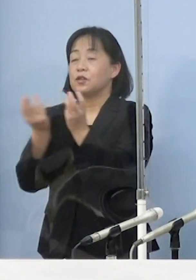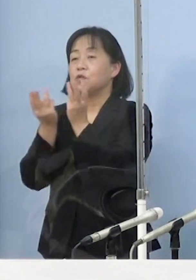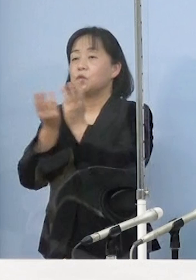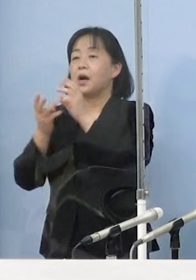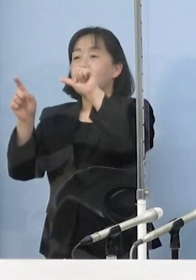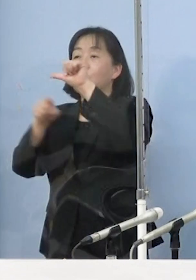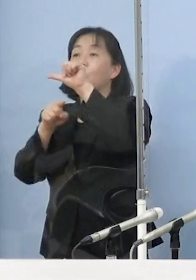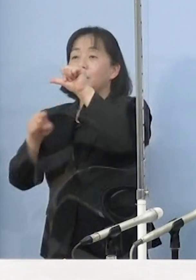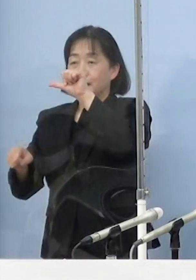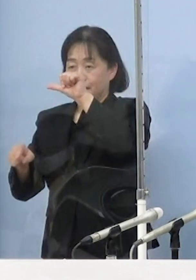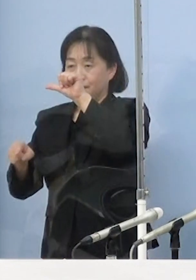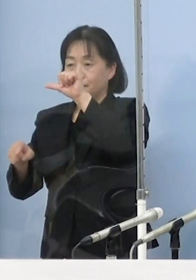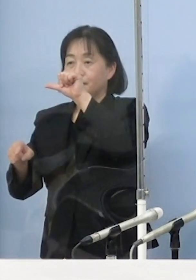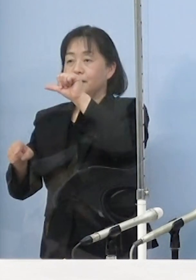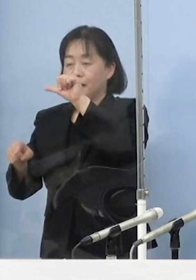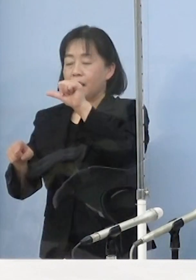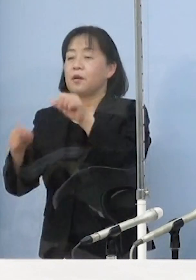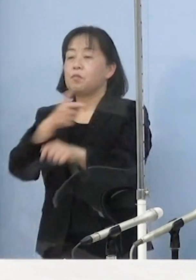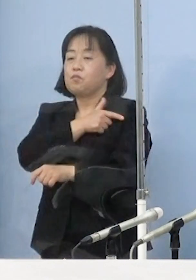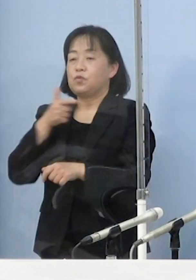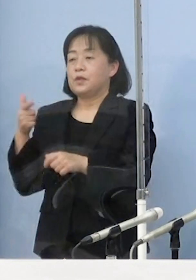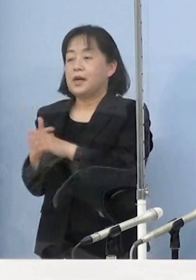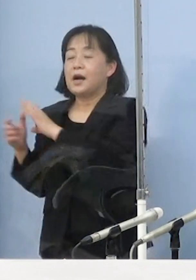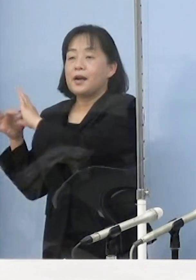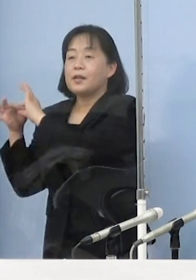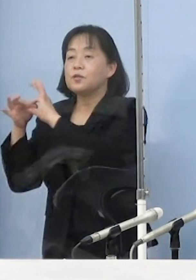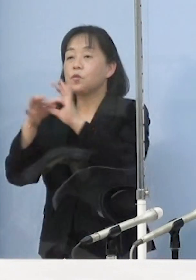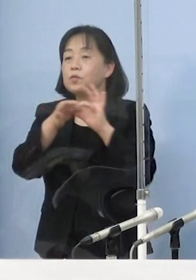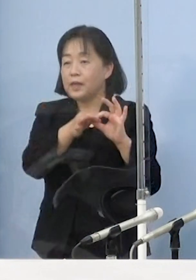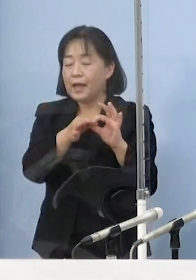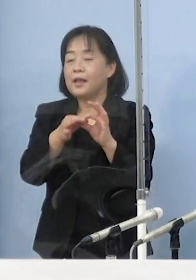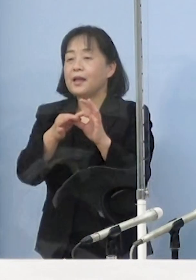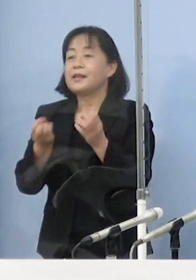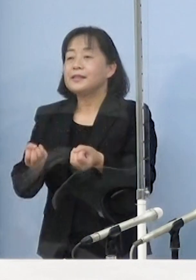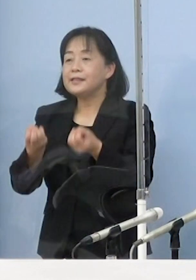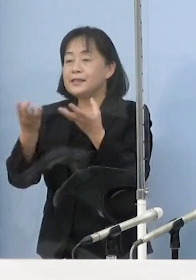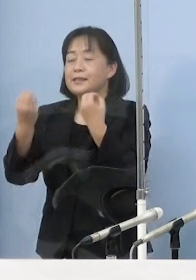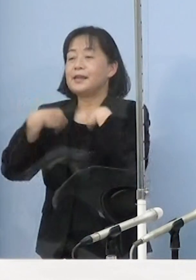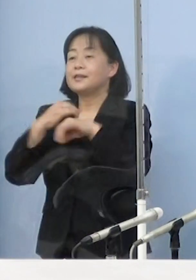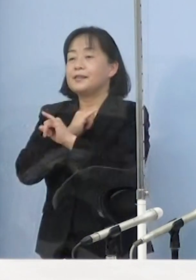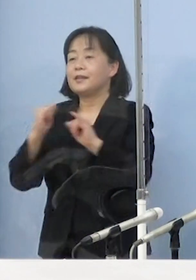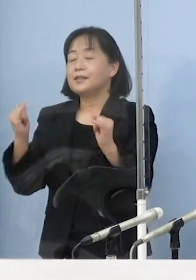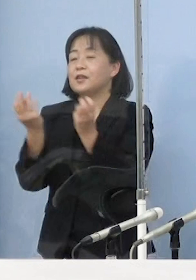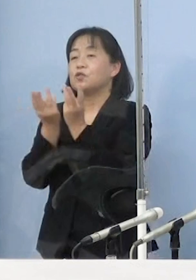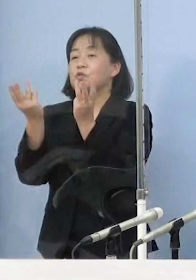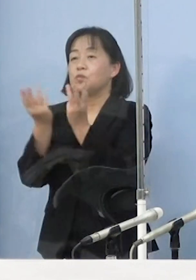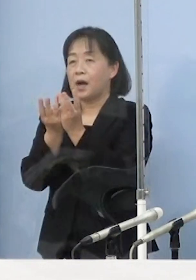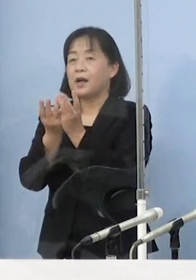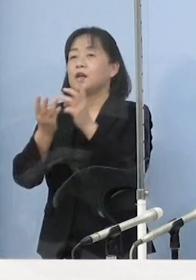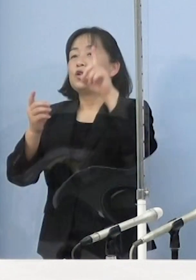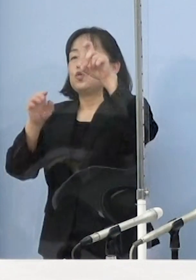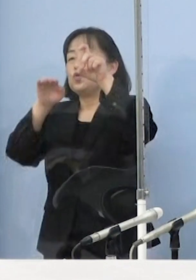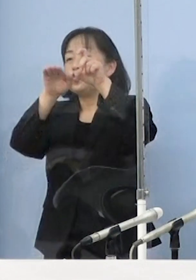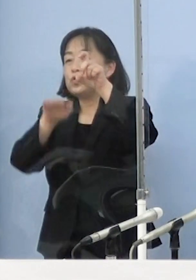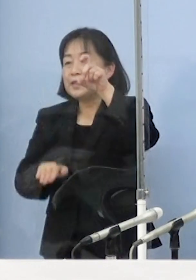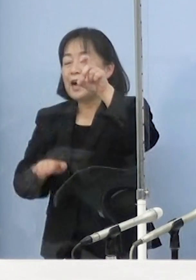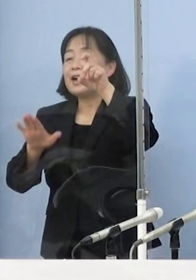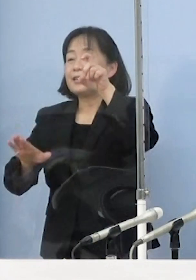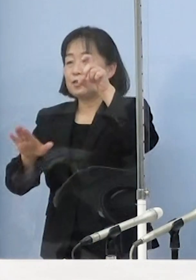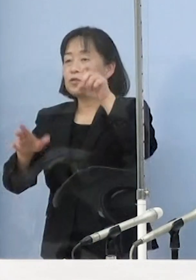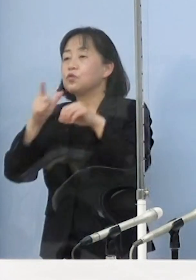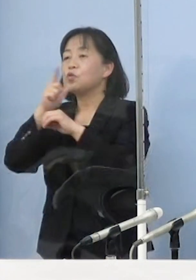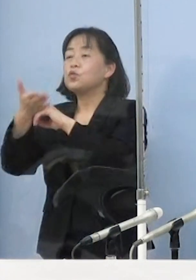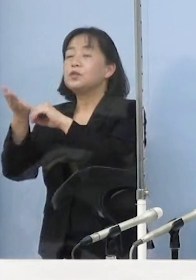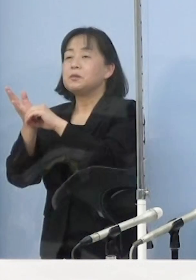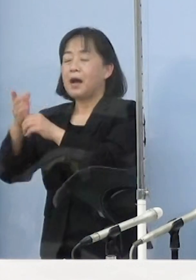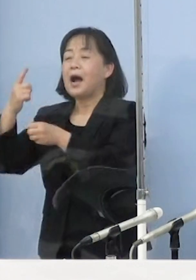で新規感染者数が1桁台となりました。少しずつ徳島アラートにかかる